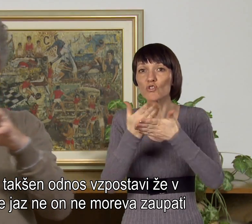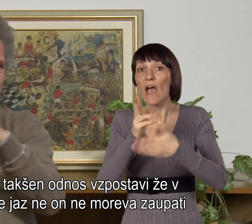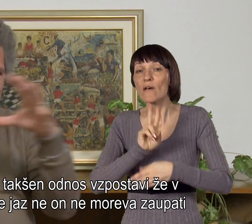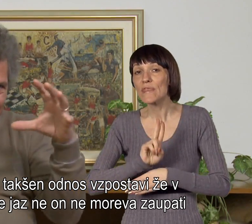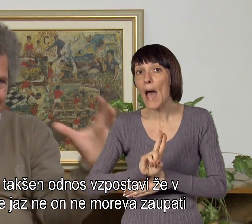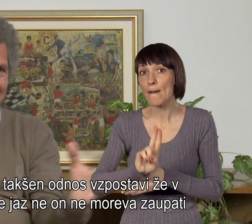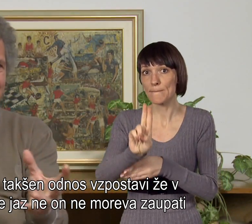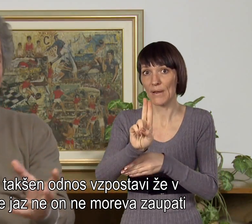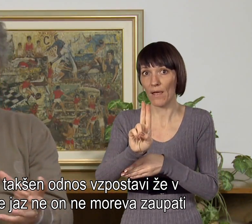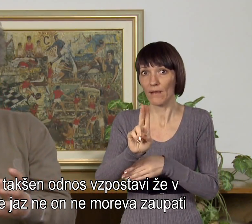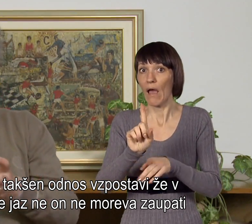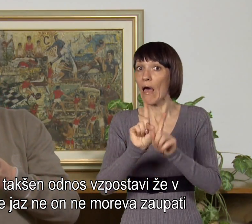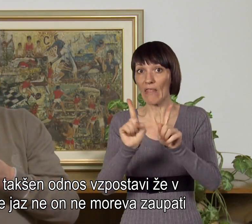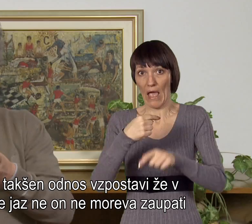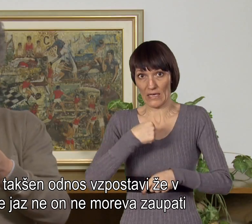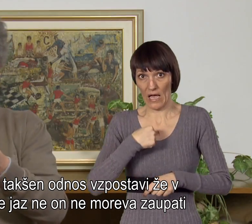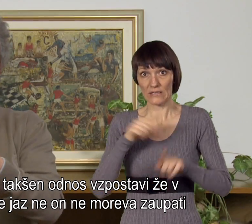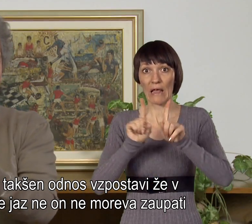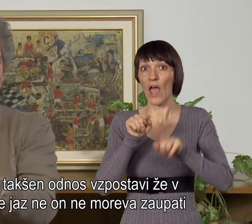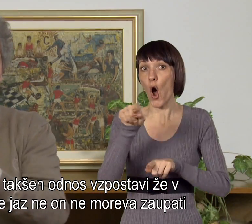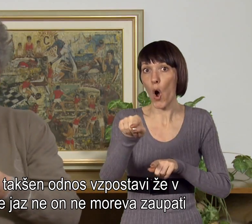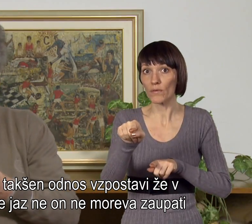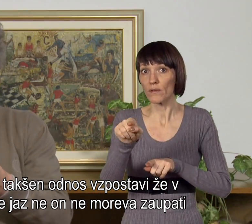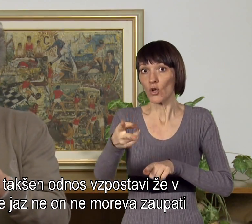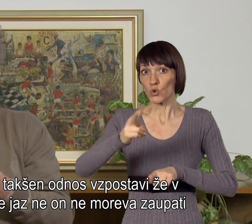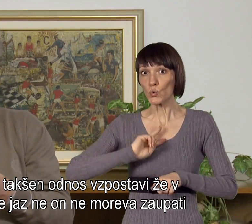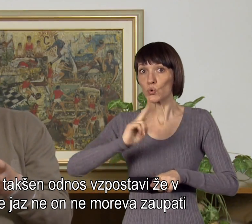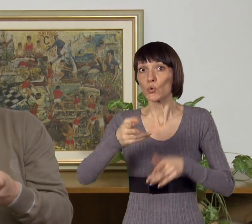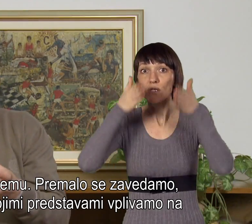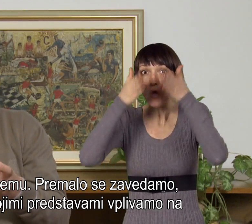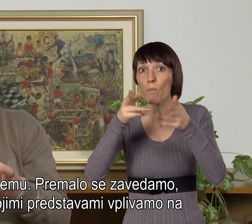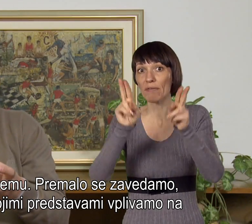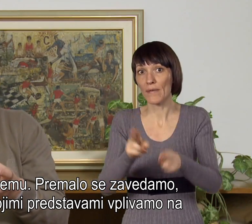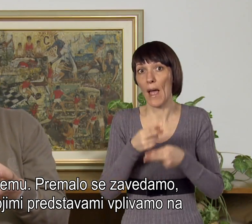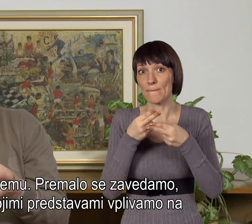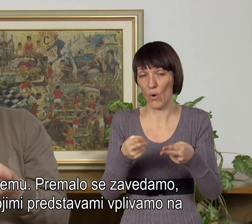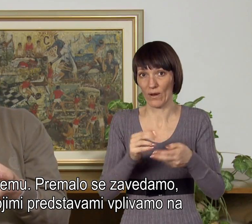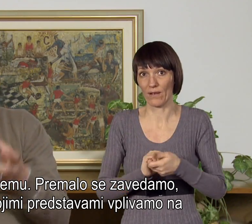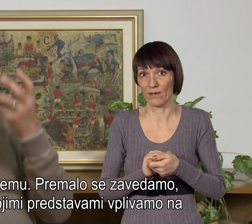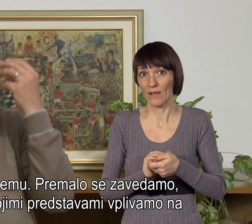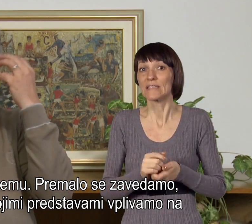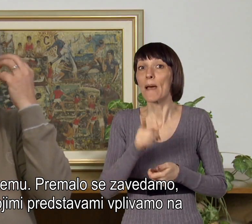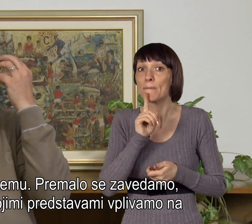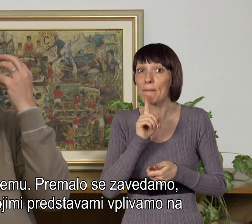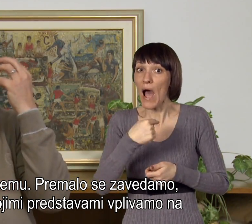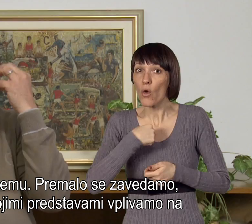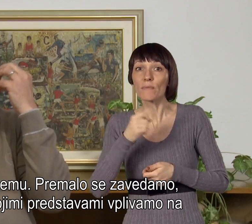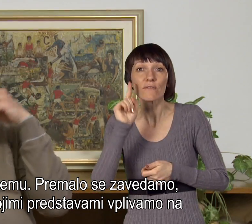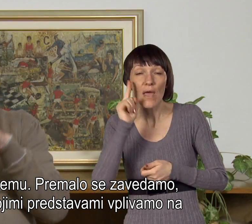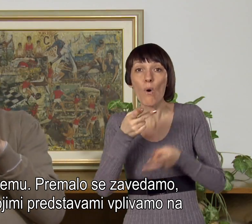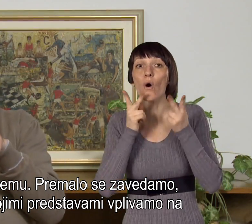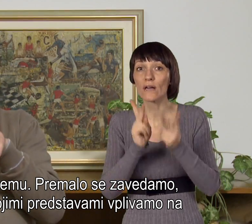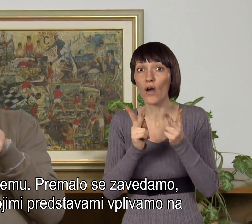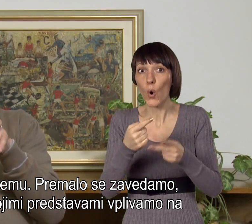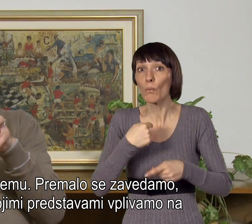že vnaprej, da ne jaz, ne on ne moreva zaupati drug drugemu. Se pravi, premalo se zavedamo